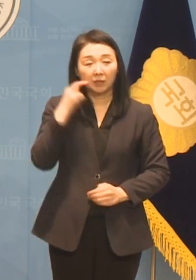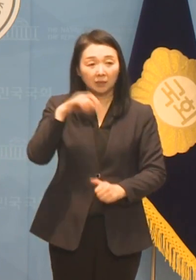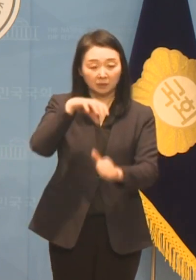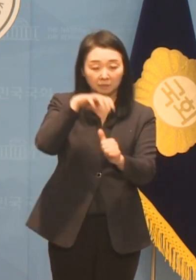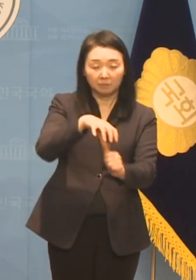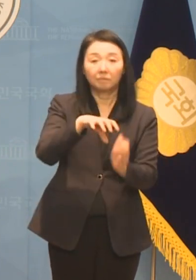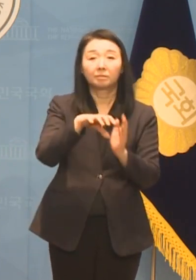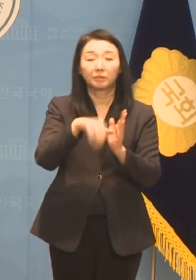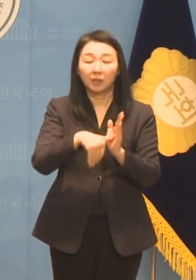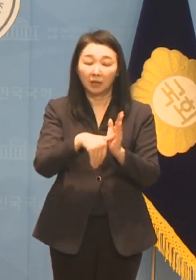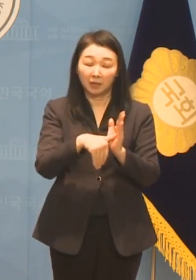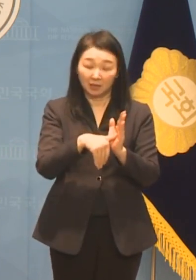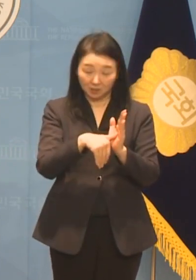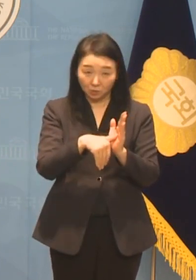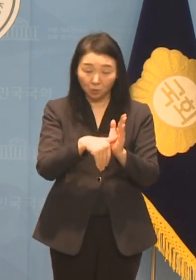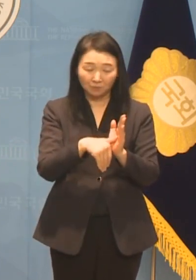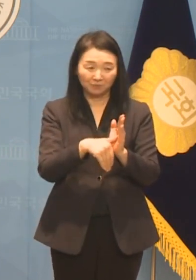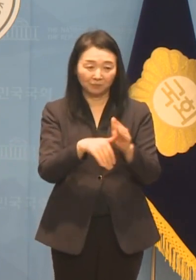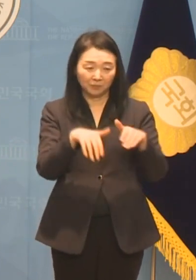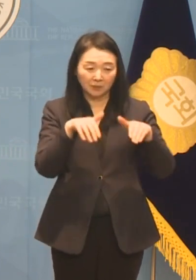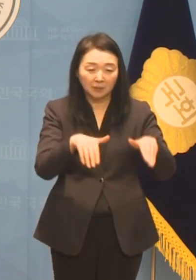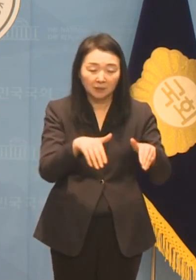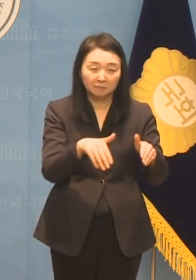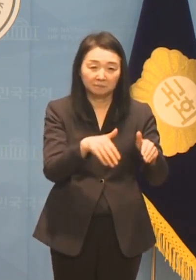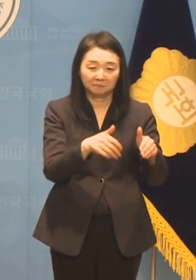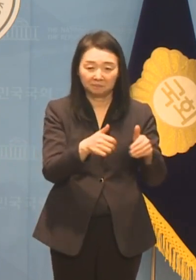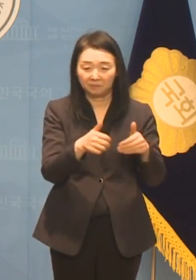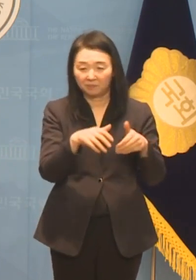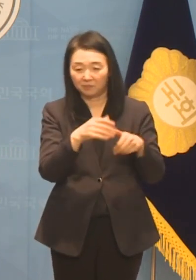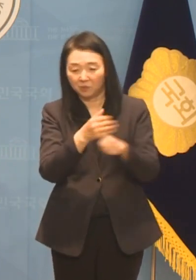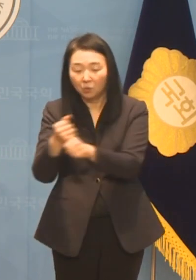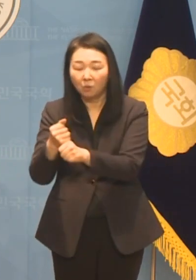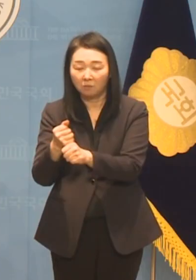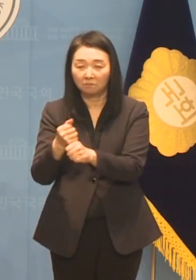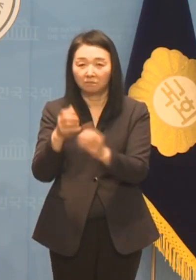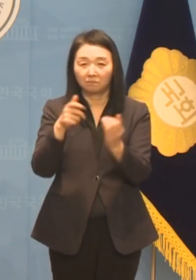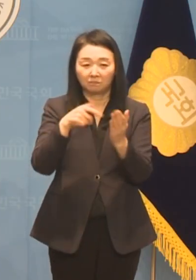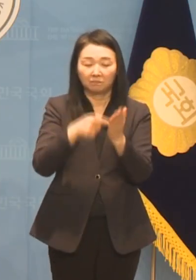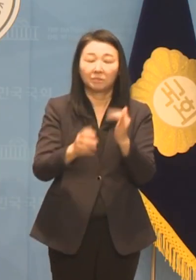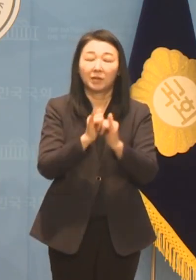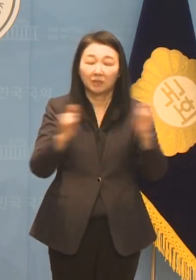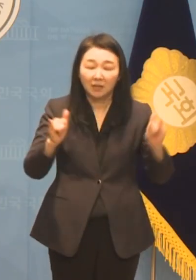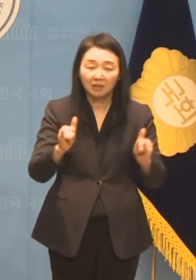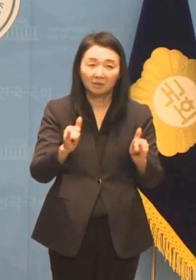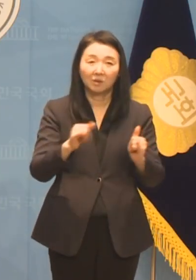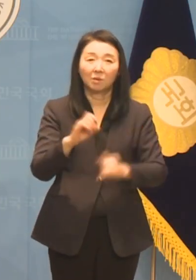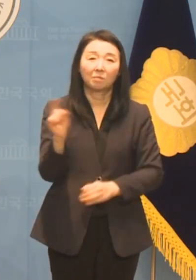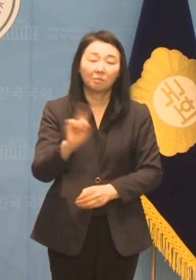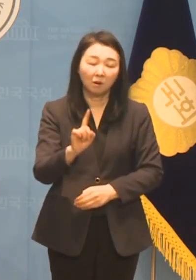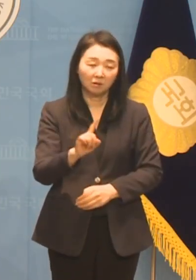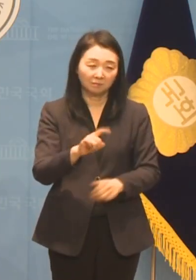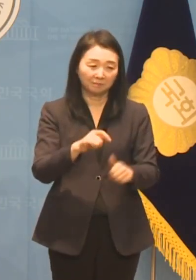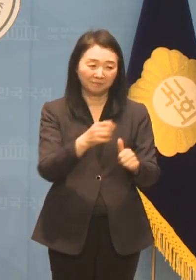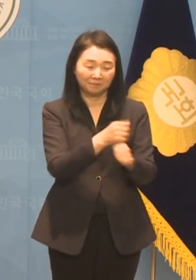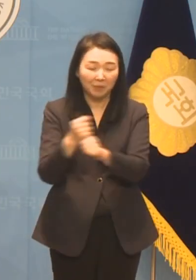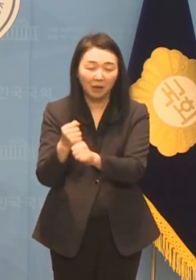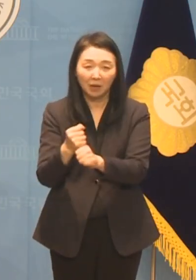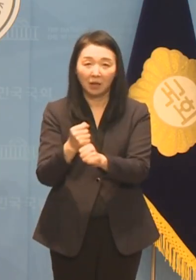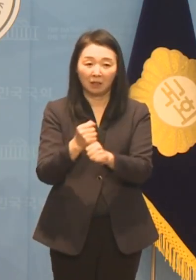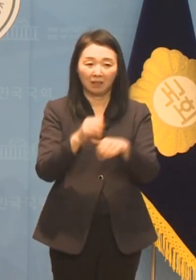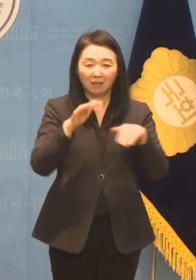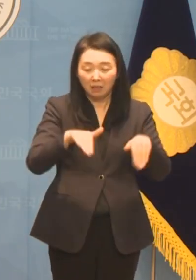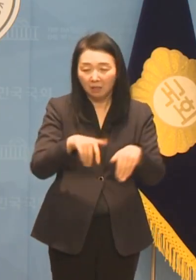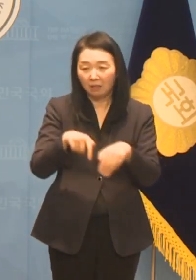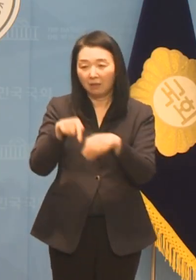일제강제 동원 피해자 문제에서도 일본은 연행에서 동원으로 단어를 바꾸어 강제성을 희석하려